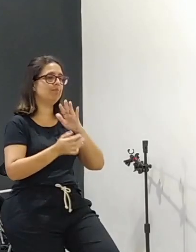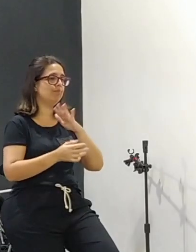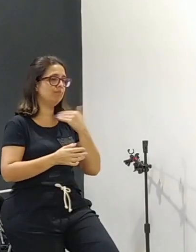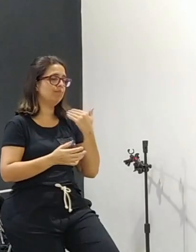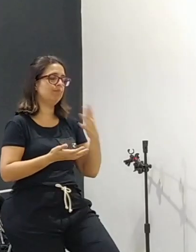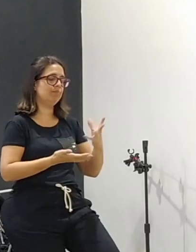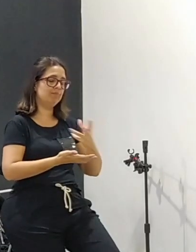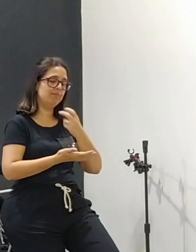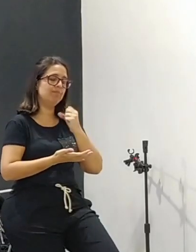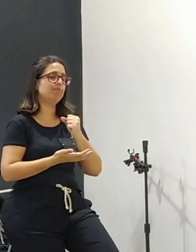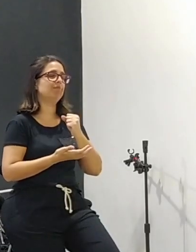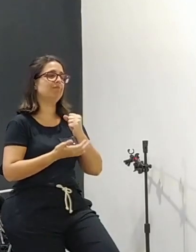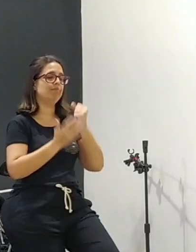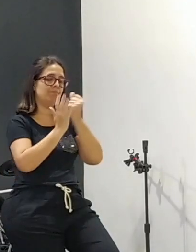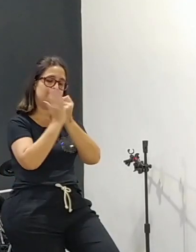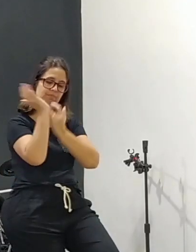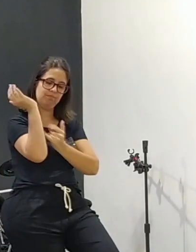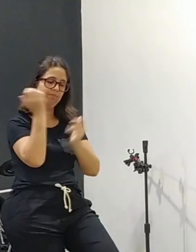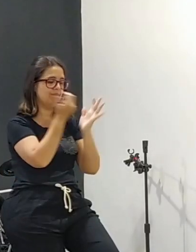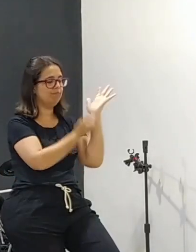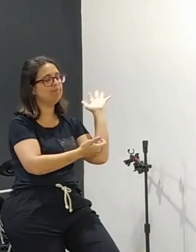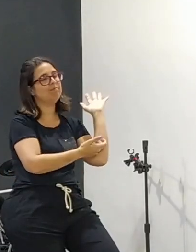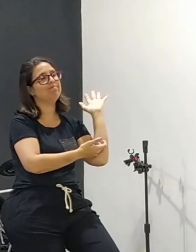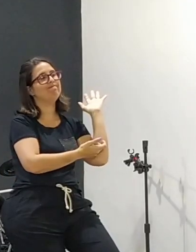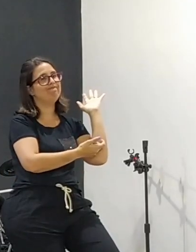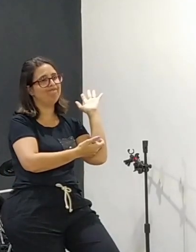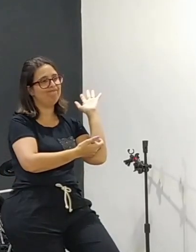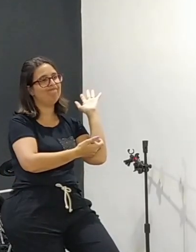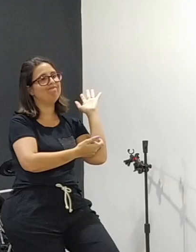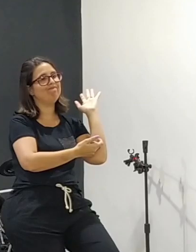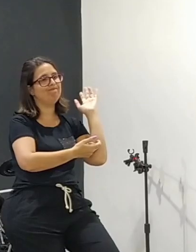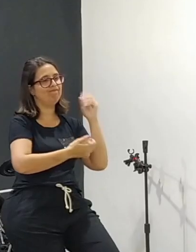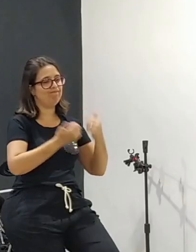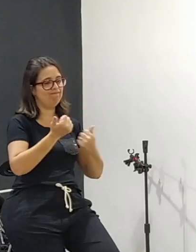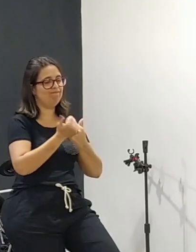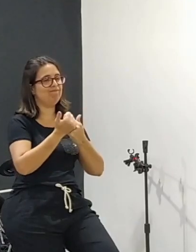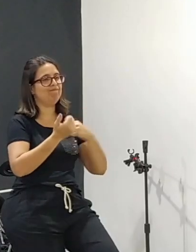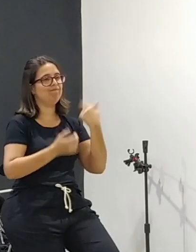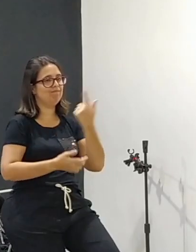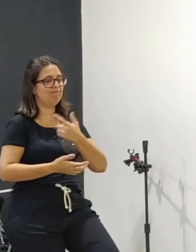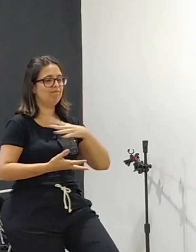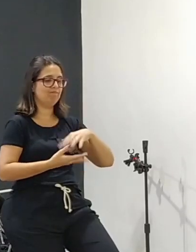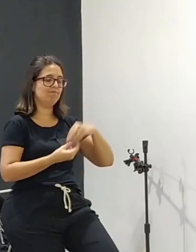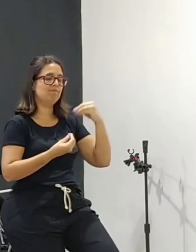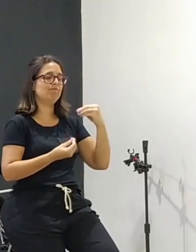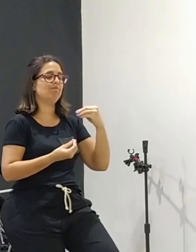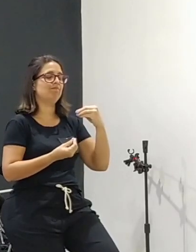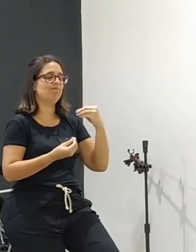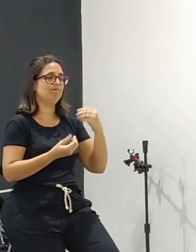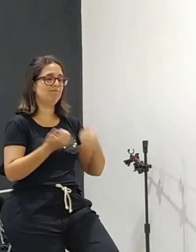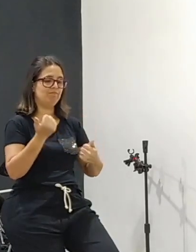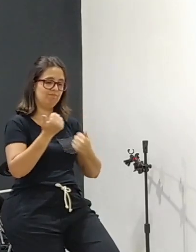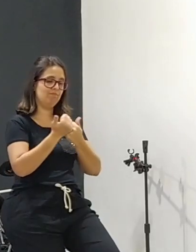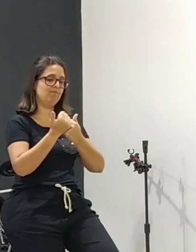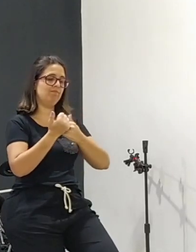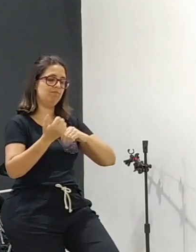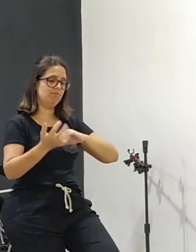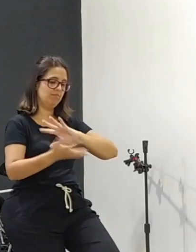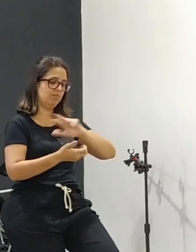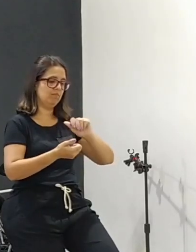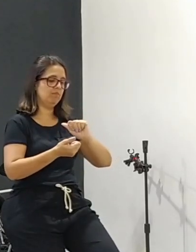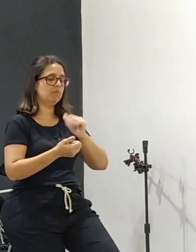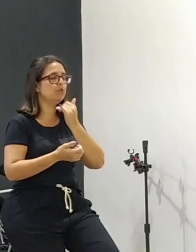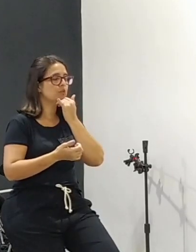nos salvar, derramando o seu sangue como preço pelas nossas almas, pagou o preço para que hoje